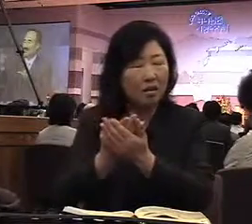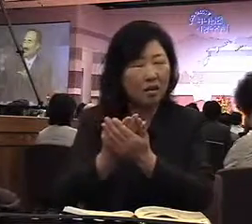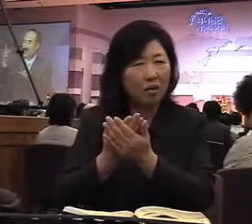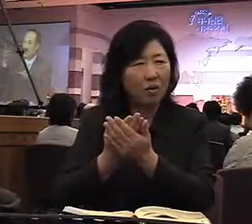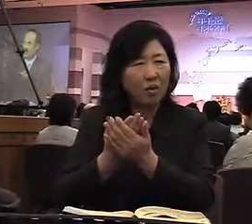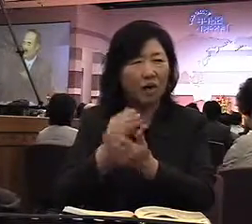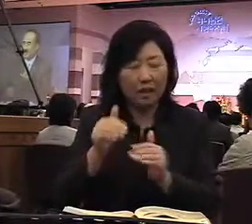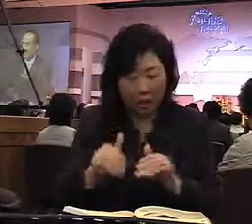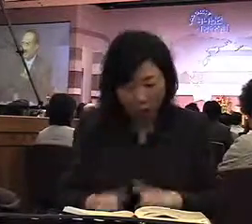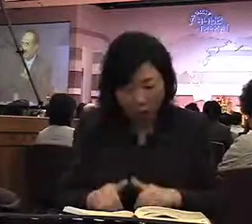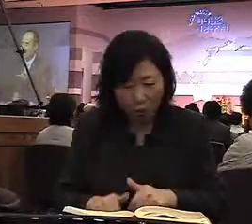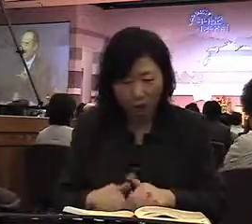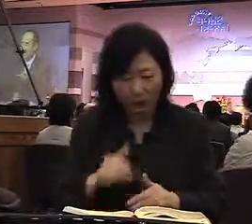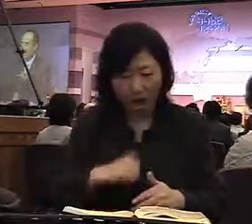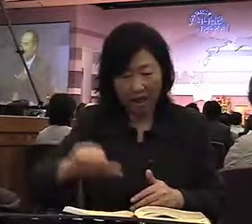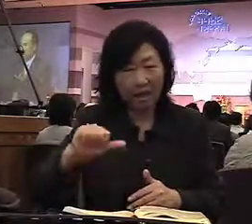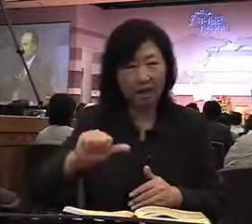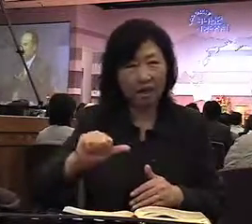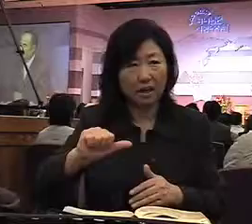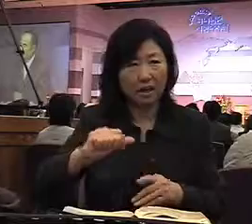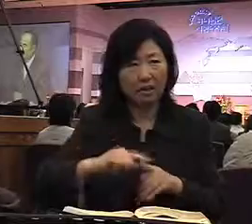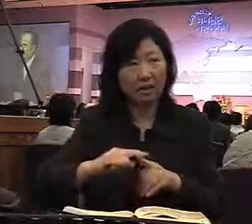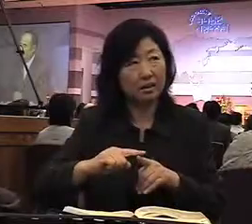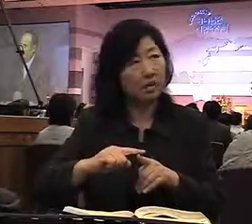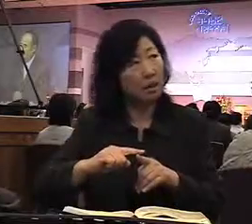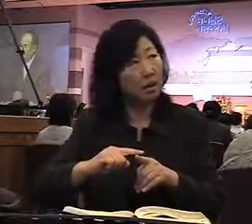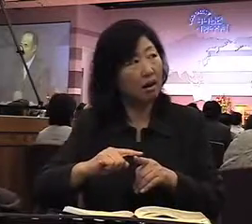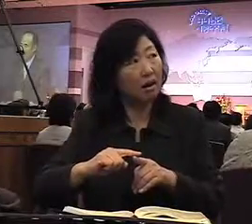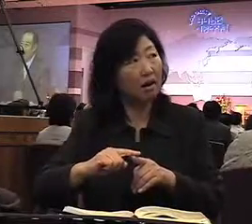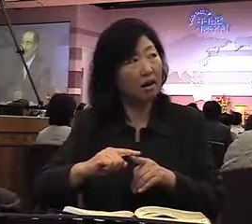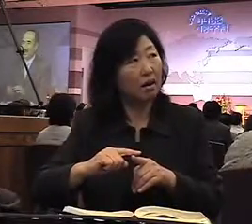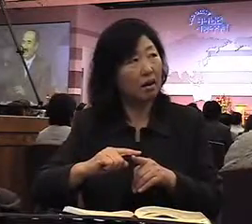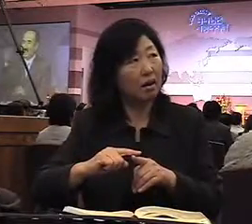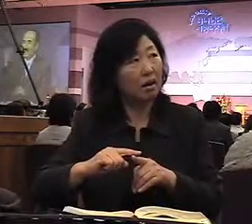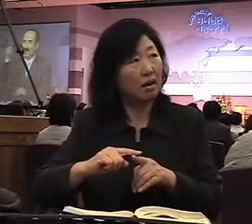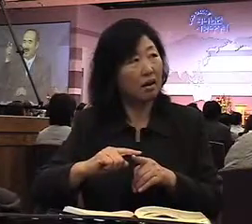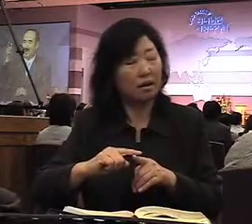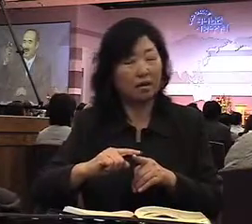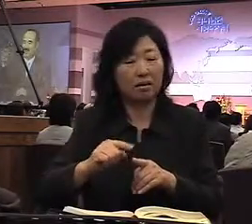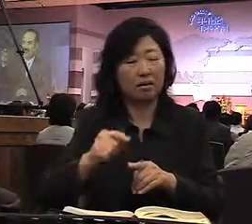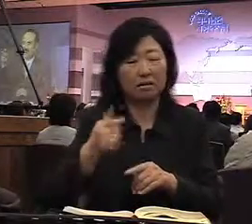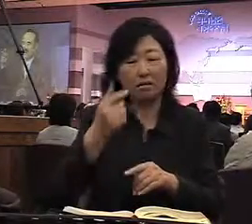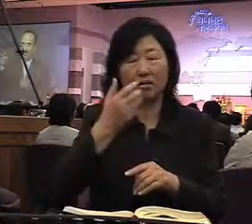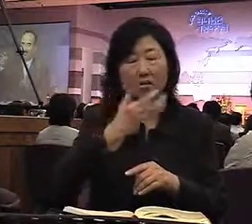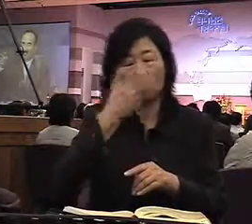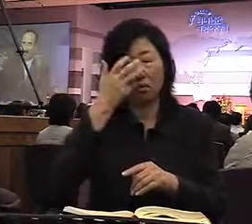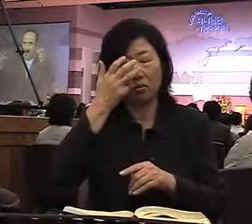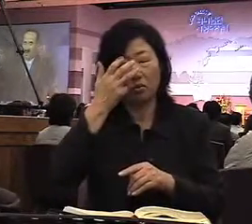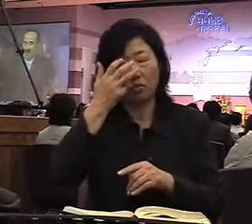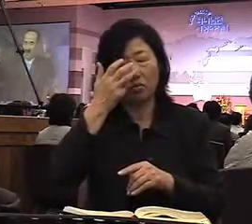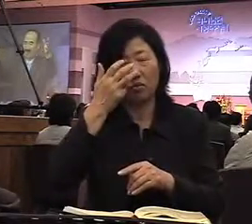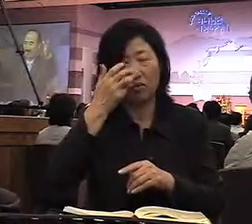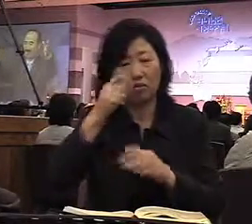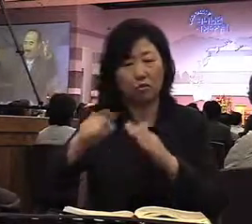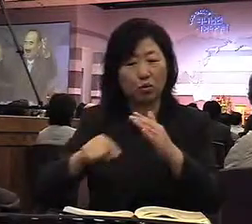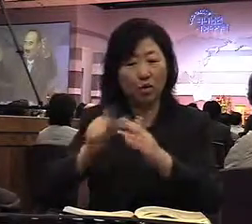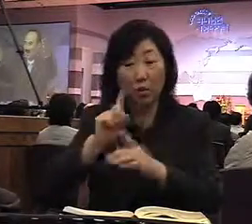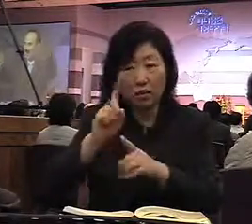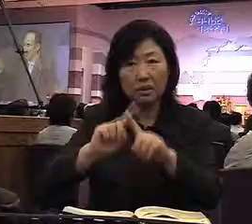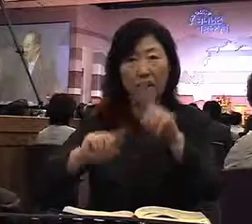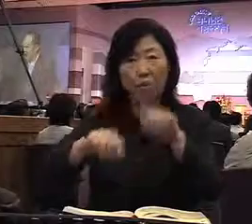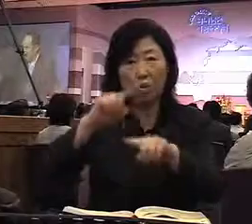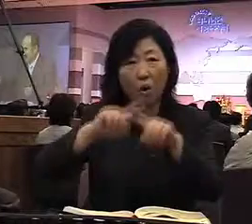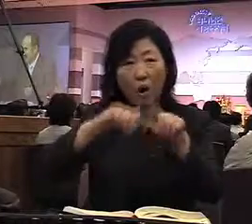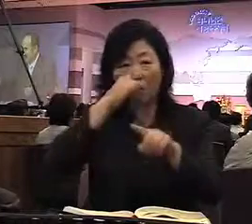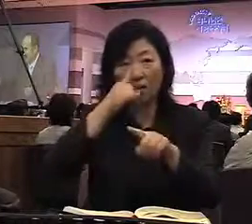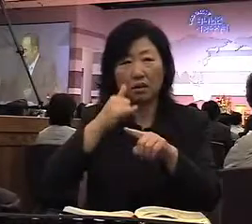당시에 노예 아들이 그런 칼을 갖는다는 건 불가능한 얘기죠. 그런데 그날 밤에 꿈을 꿉니다. 근데 꿈속에 어떤 나무가 있고 나무